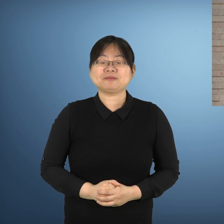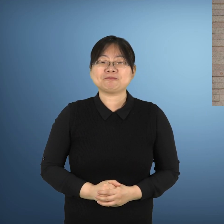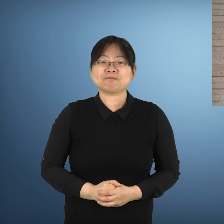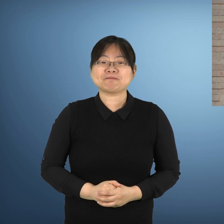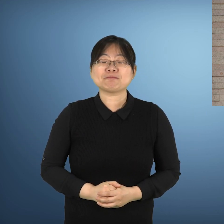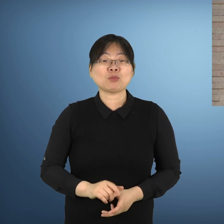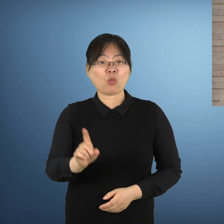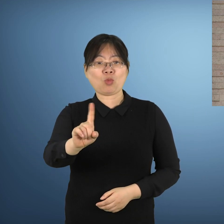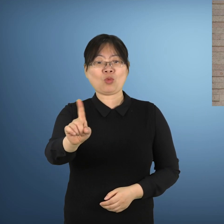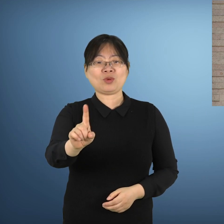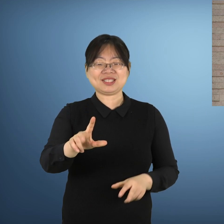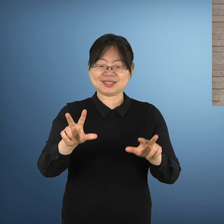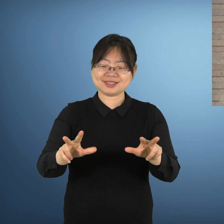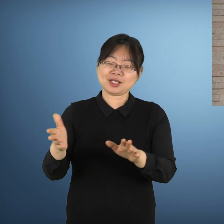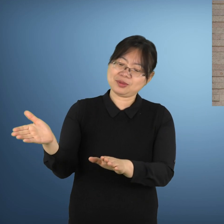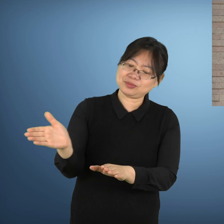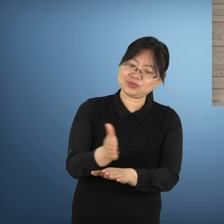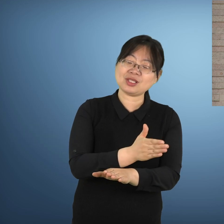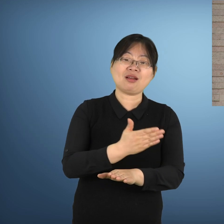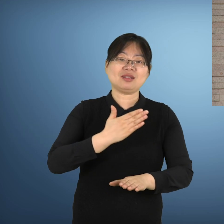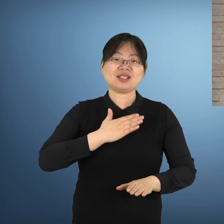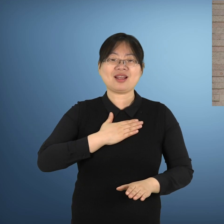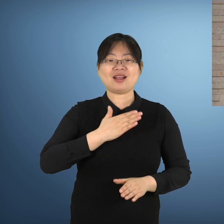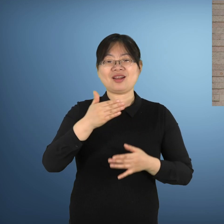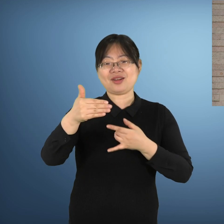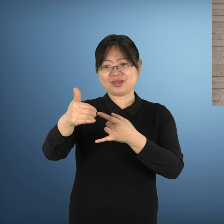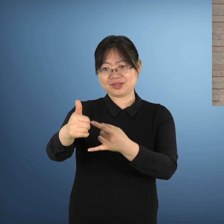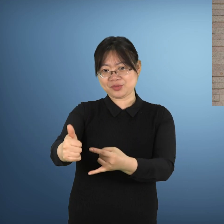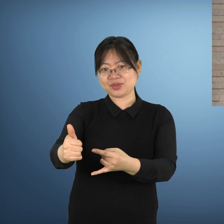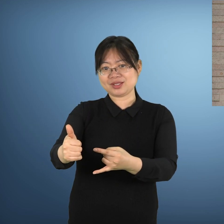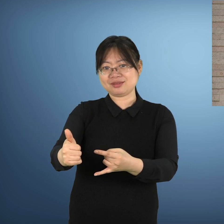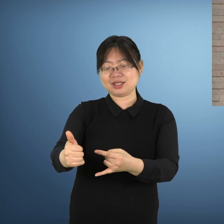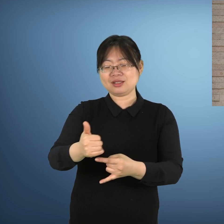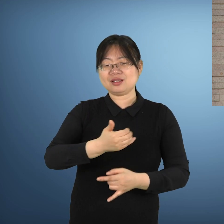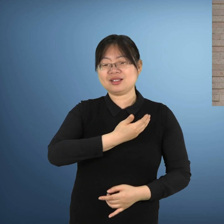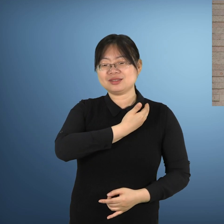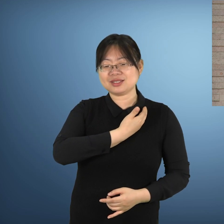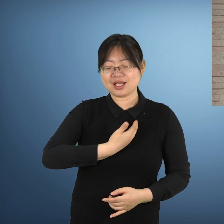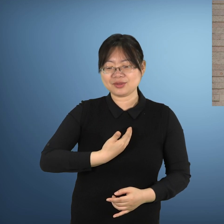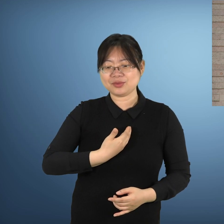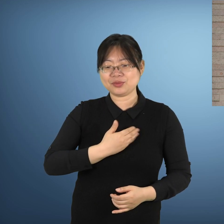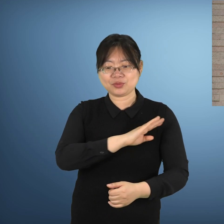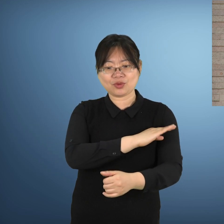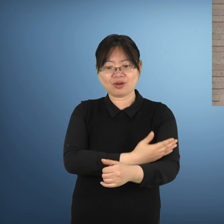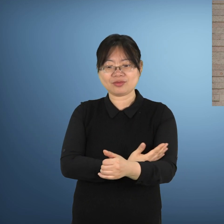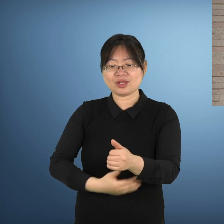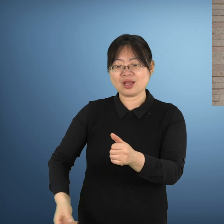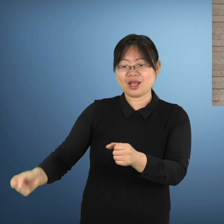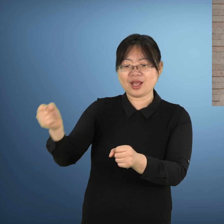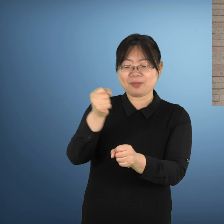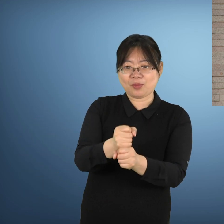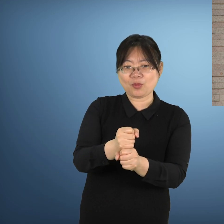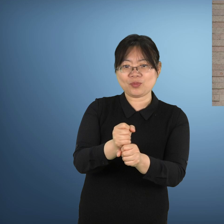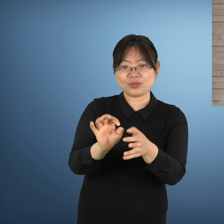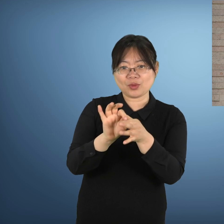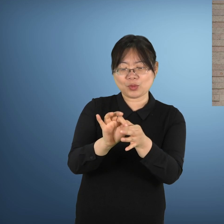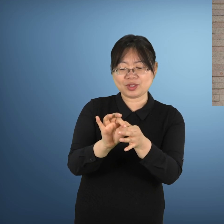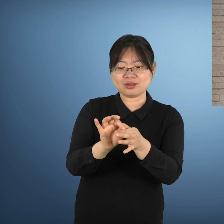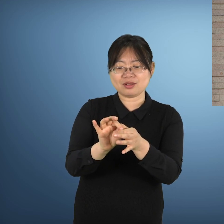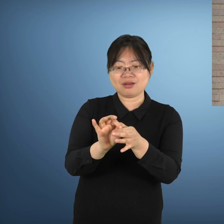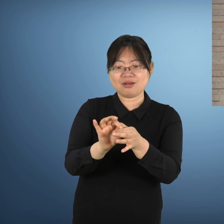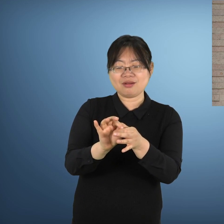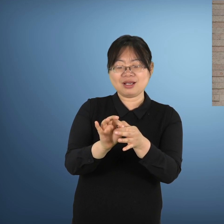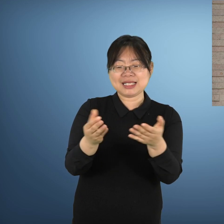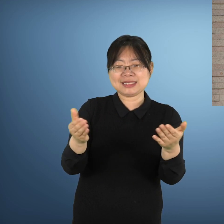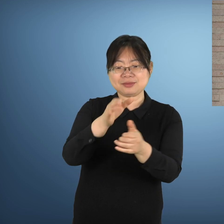말이에요? 이제부터 내가 너한테 사도로 회복을 해서 이 직무를 맡길